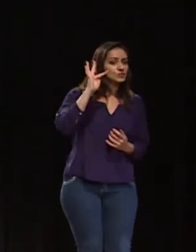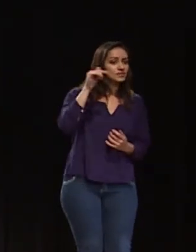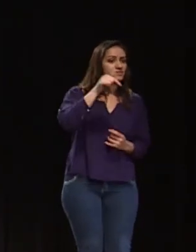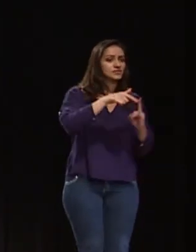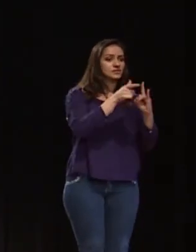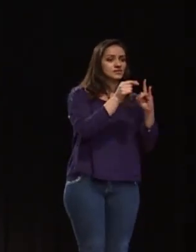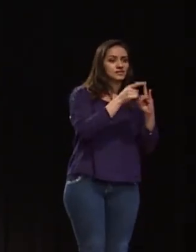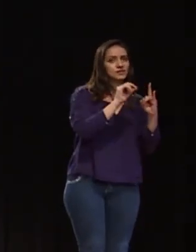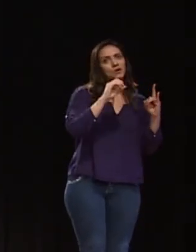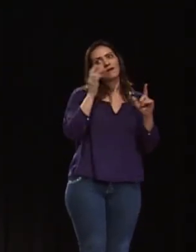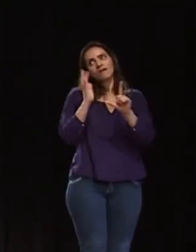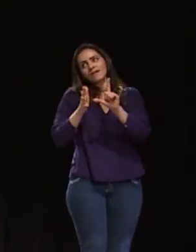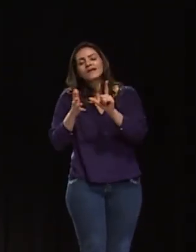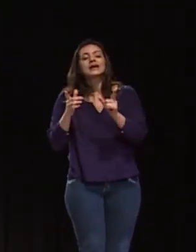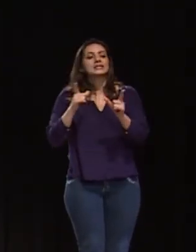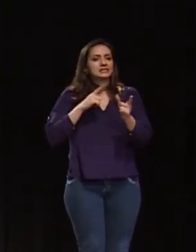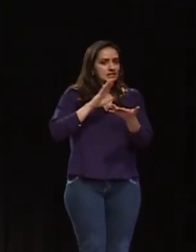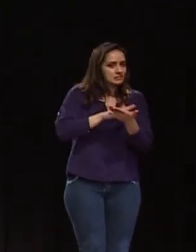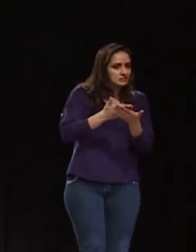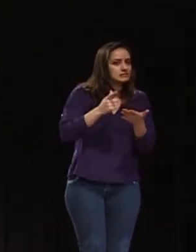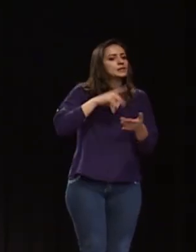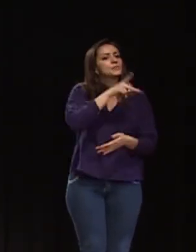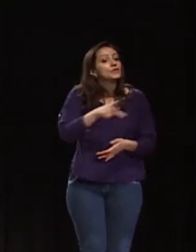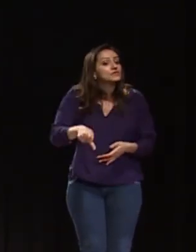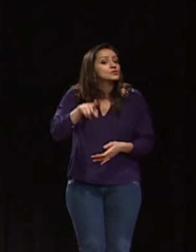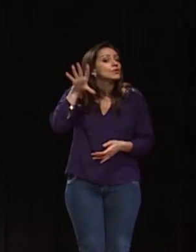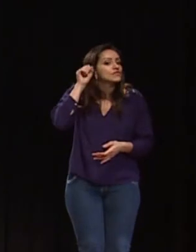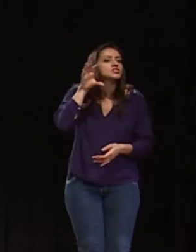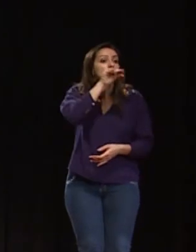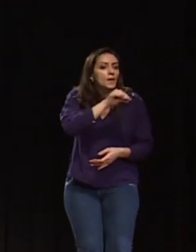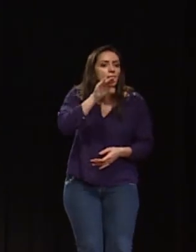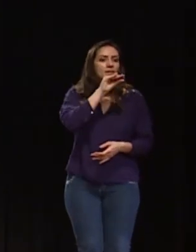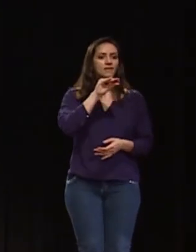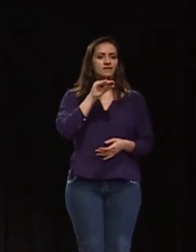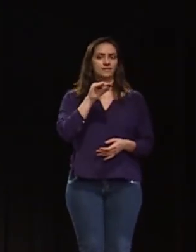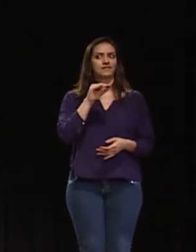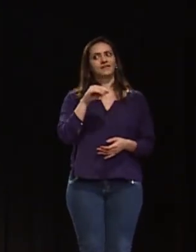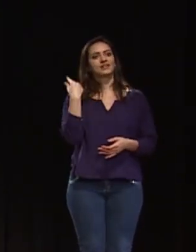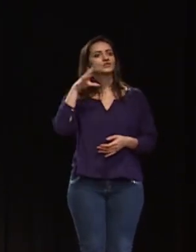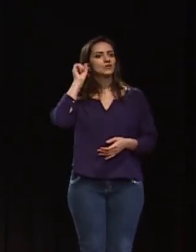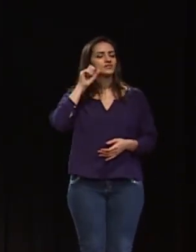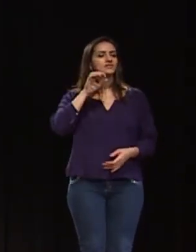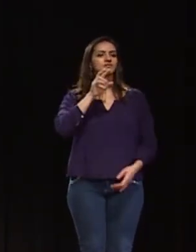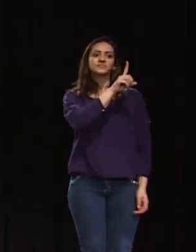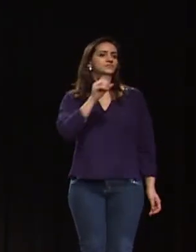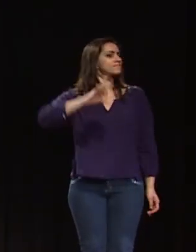na faculdade, aqui no DESU ou no Letras Libras, com intérpretes ou professores ouvintes que falam, e aí os